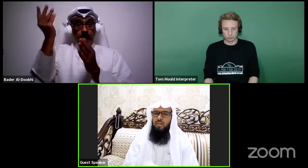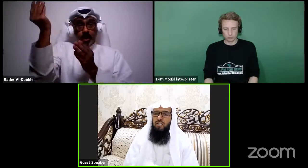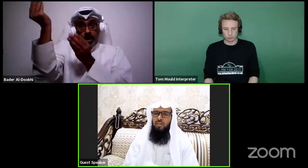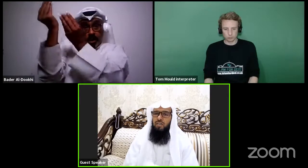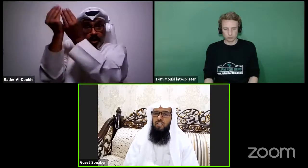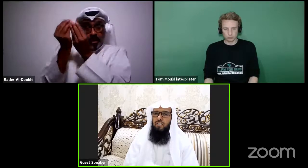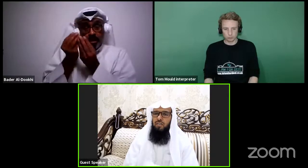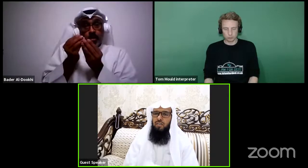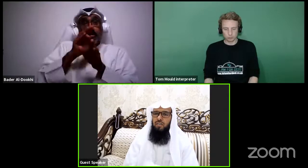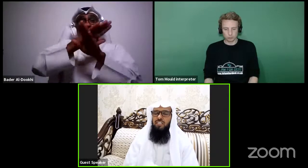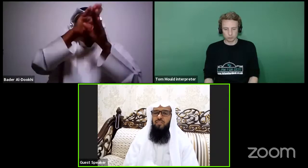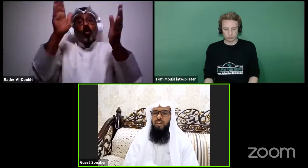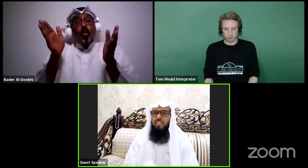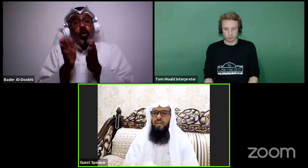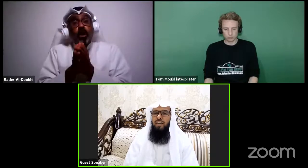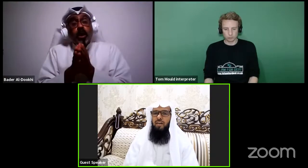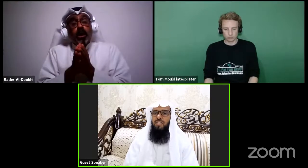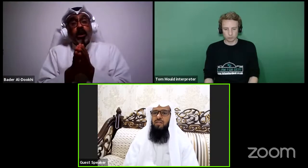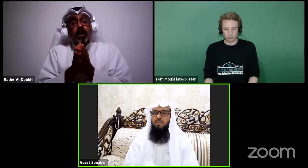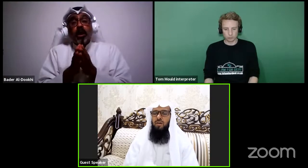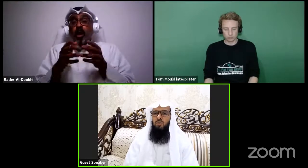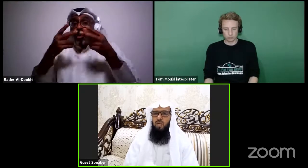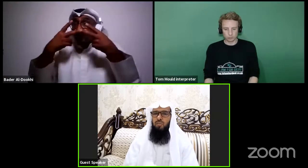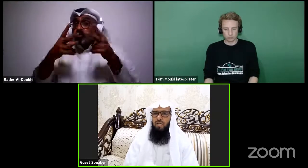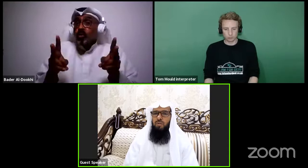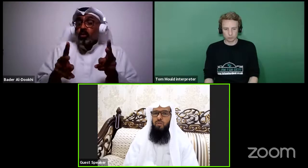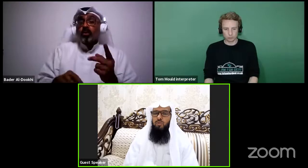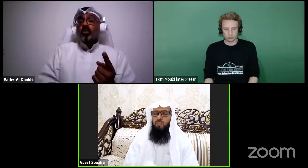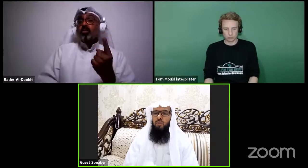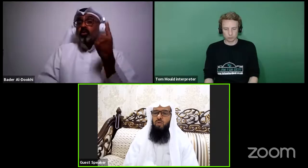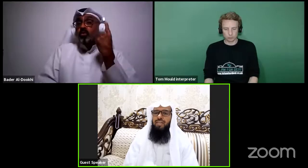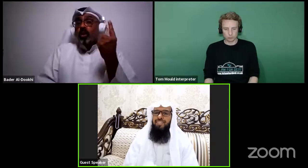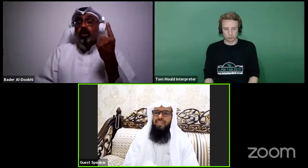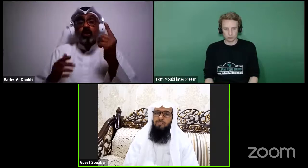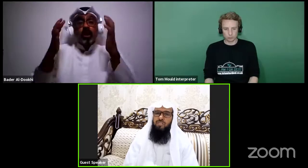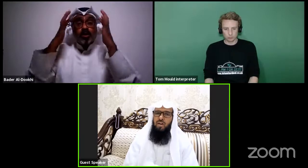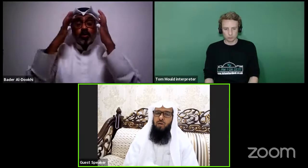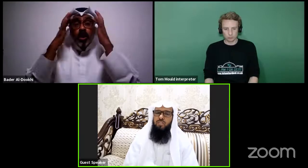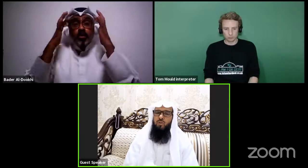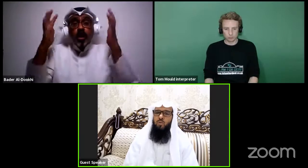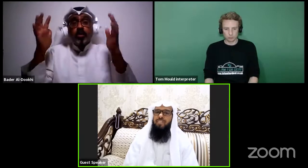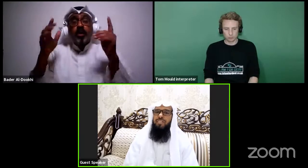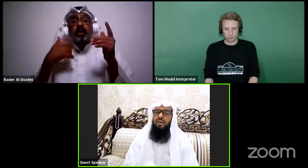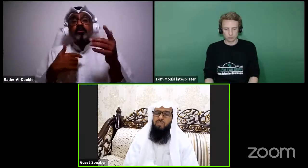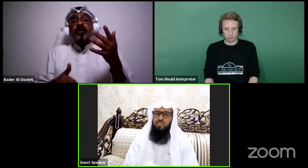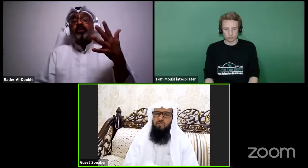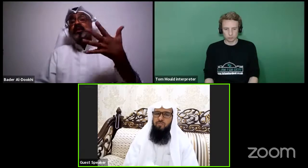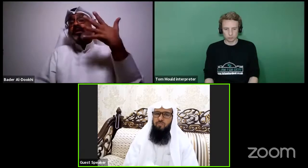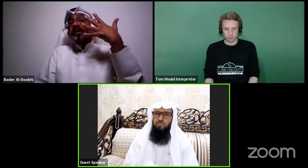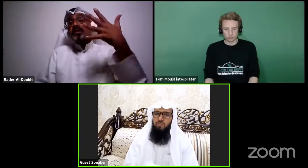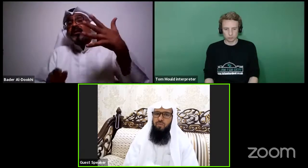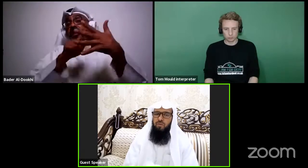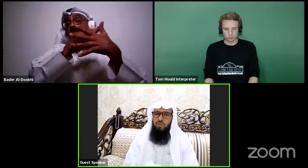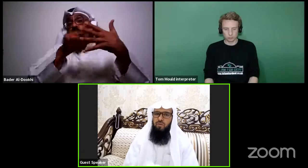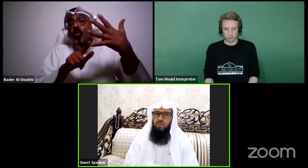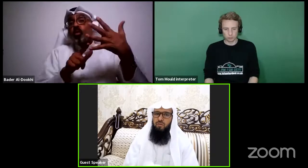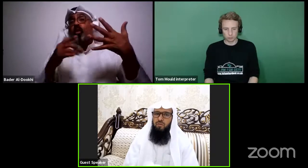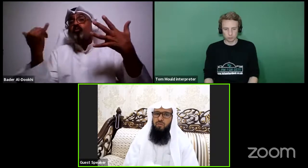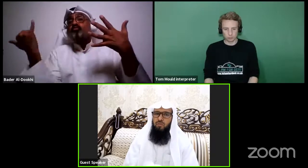كلها اتفقت على ما سماه العلماء بالكليات الخمس أو الضرورات الخمس،